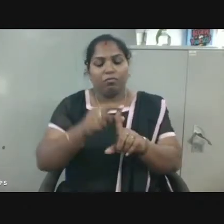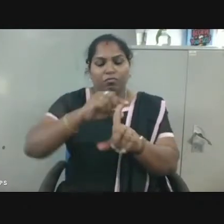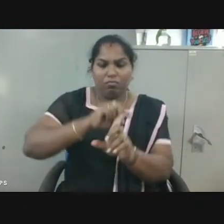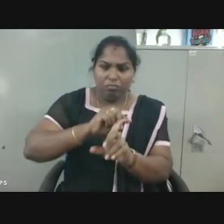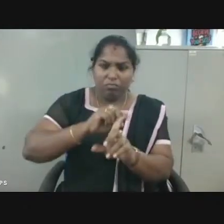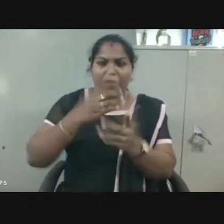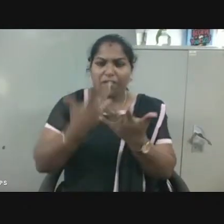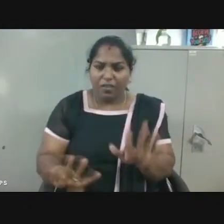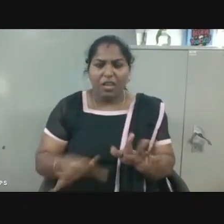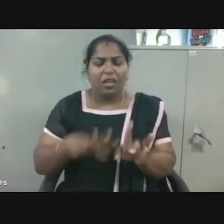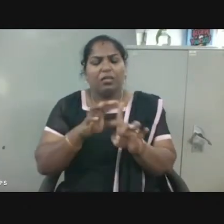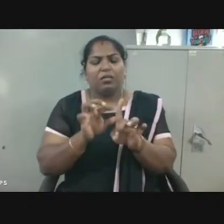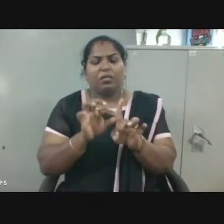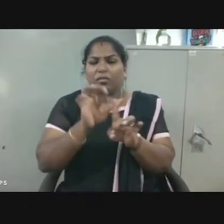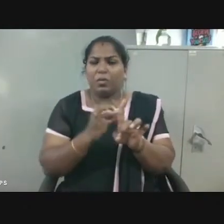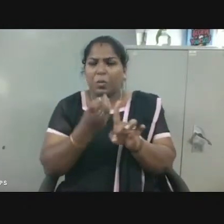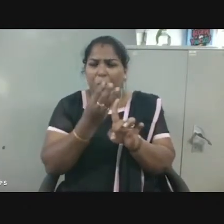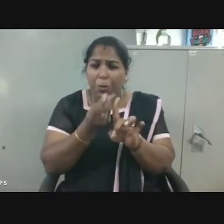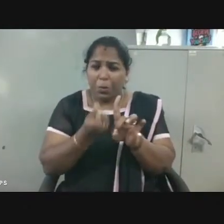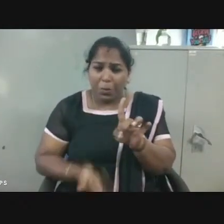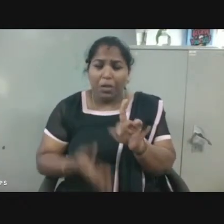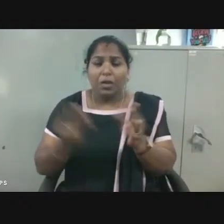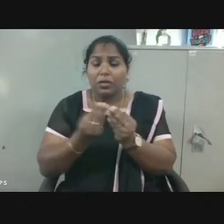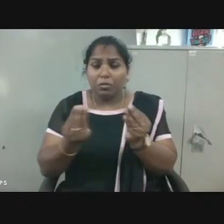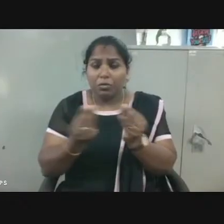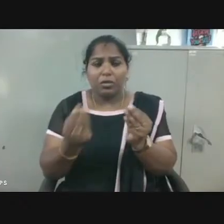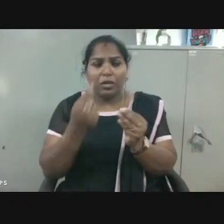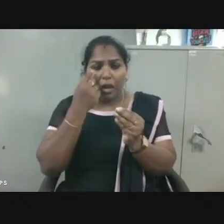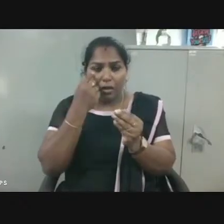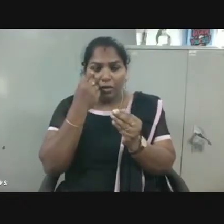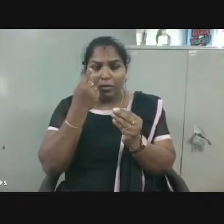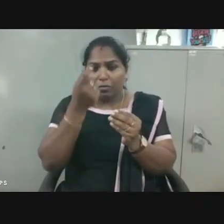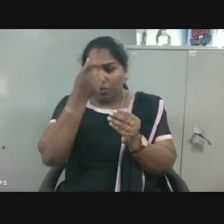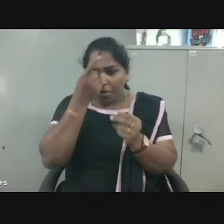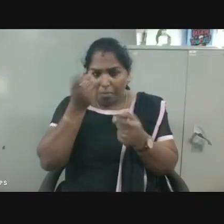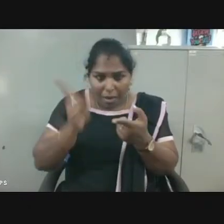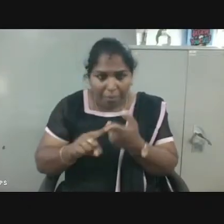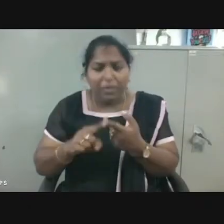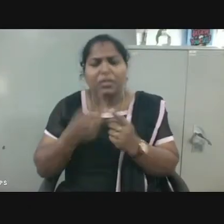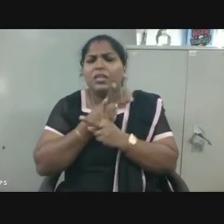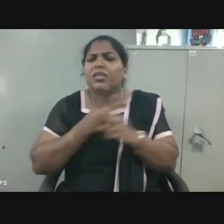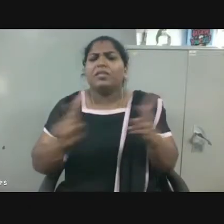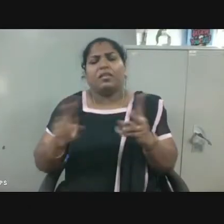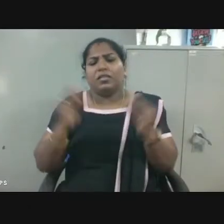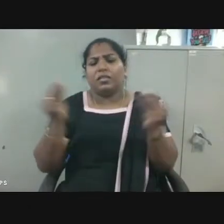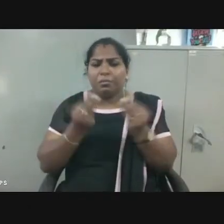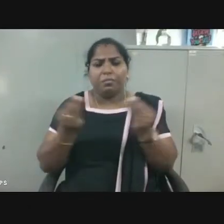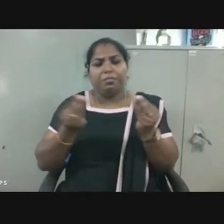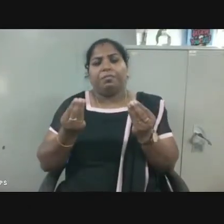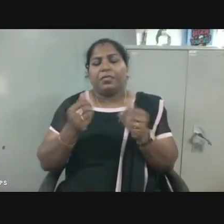സ്കോളിയോസിസും ലോഡോസിസും വരാം. ചില കുട്ടികൾക്ക് തിമിരം വരാം. ഇതൊക്കെ ഇതിന്റെ കൂടെ കാണുന്ന ലക്ഷണങ്ങളാണ്. പക്ഷെ എല്ലാവർക്കും ഉണ്ടാകണം